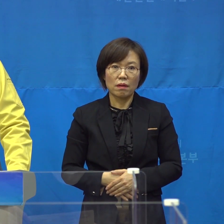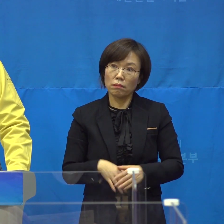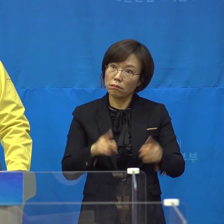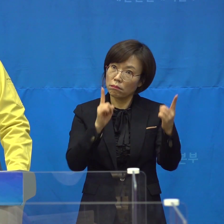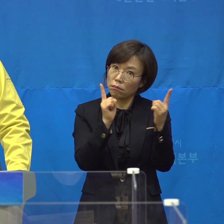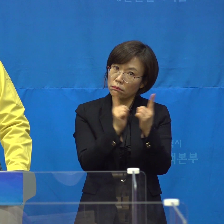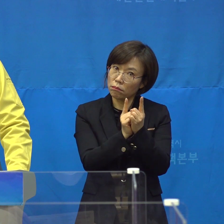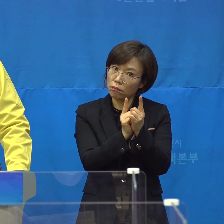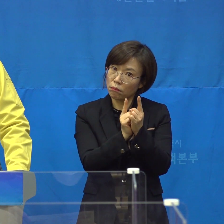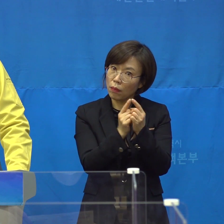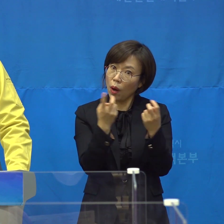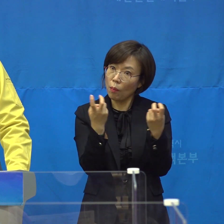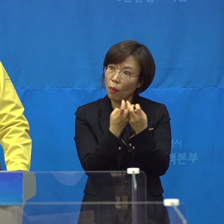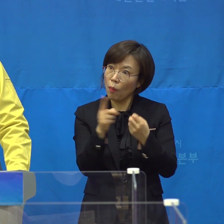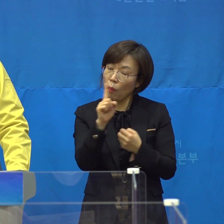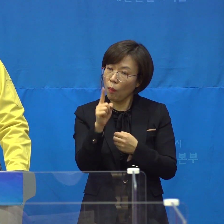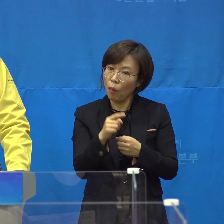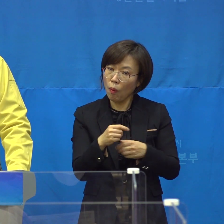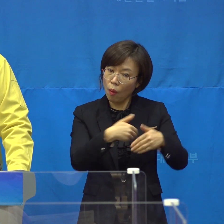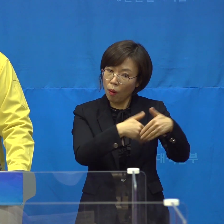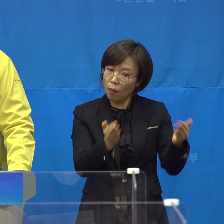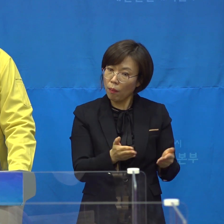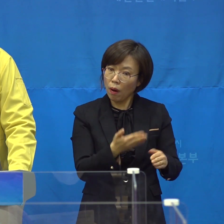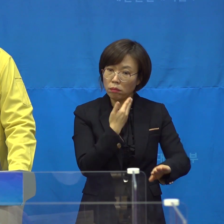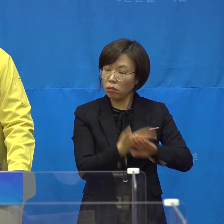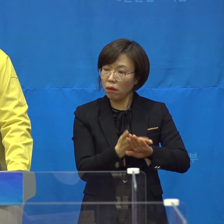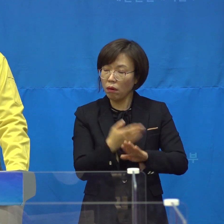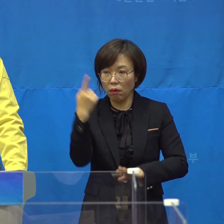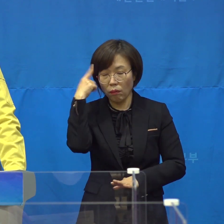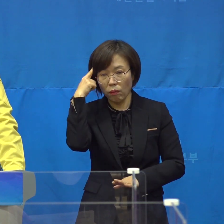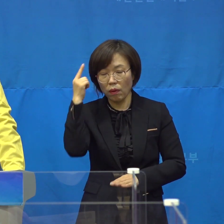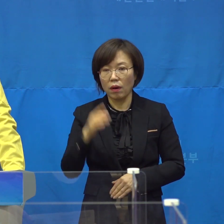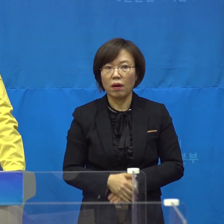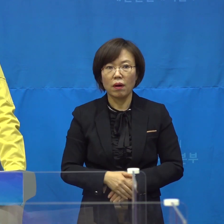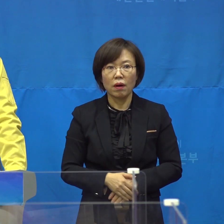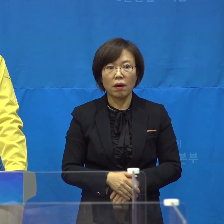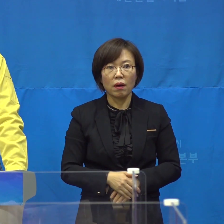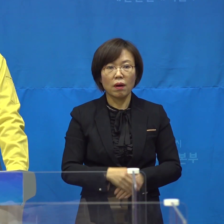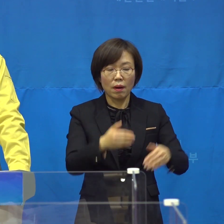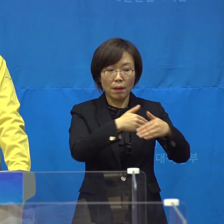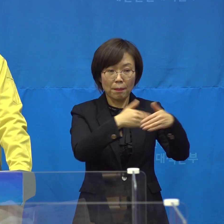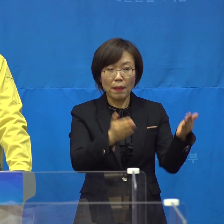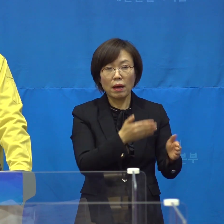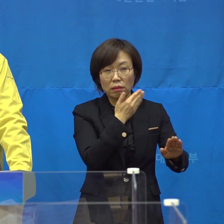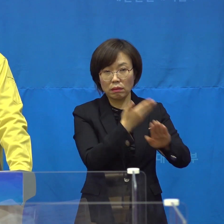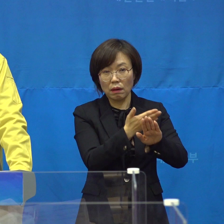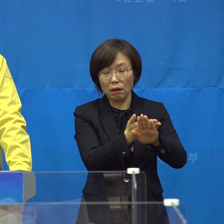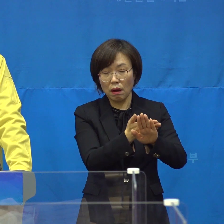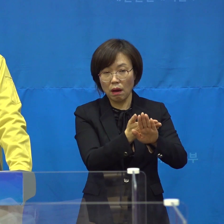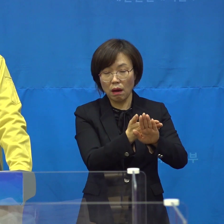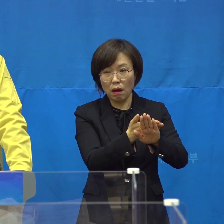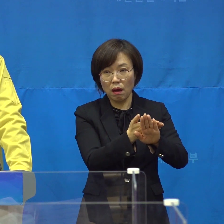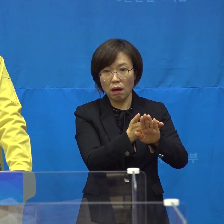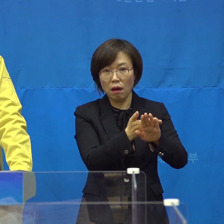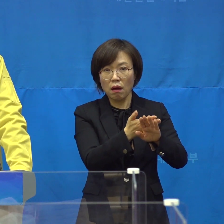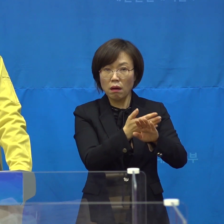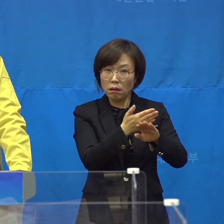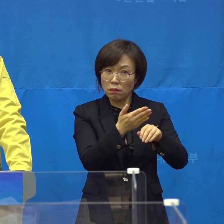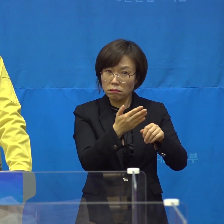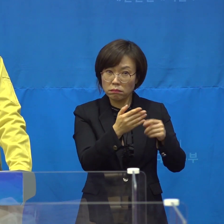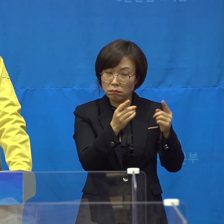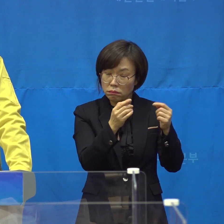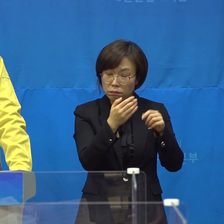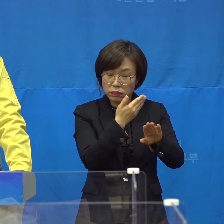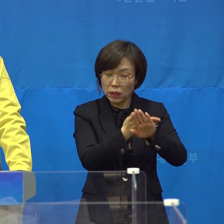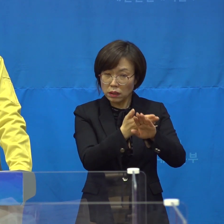어떤 식으로 접촉이 이루어졌는지 같은 반이 아니라고 알고 있거든요. 네네. 굳이 같은 반이 아니라고 해서 뭐 안